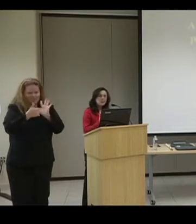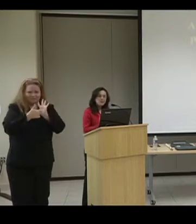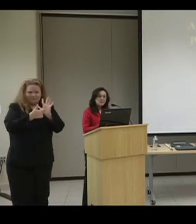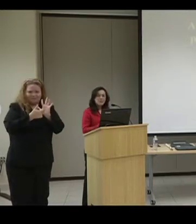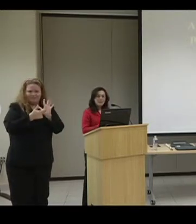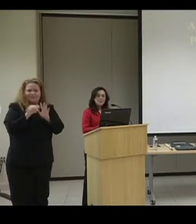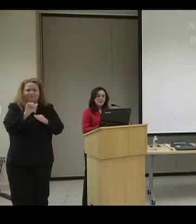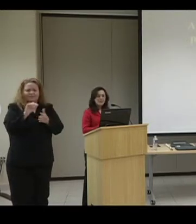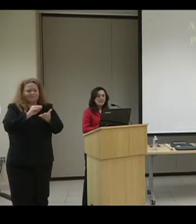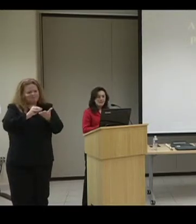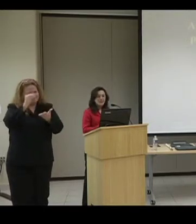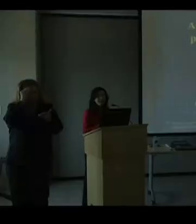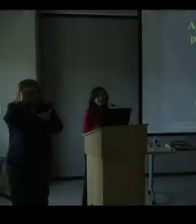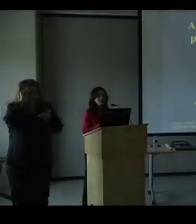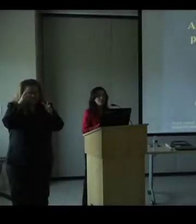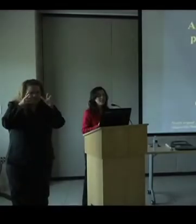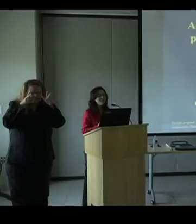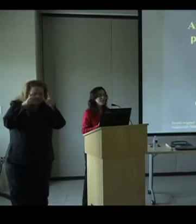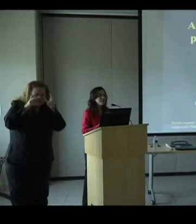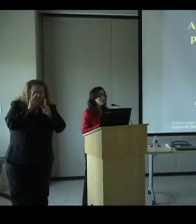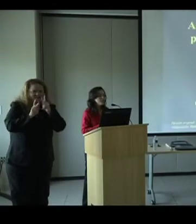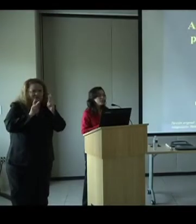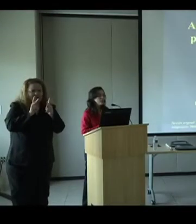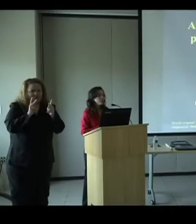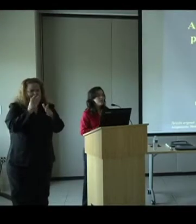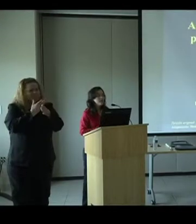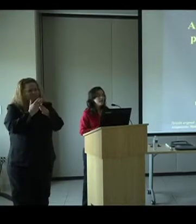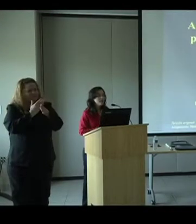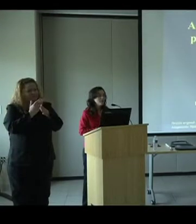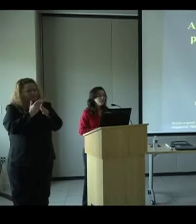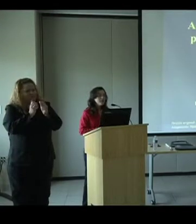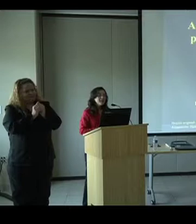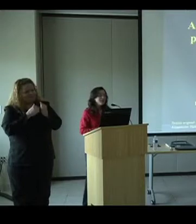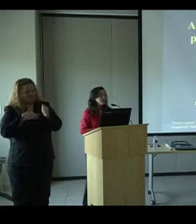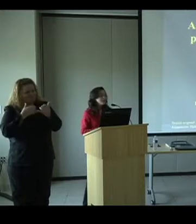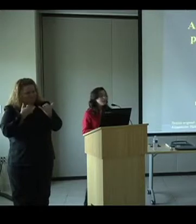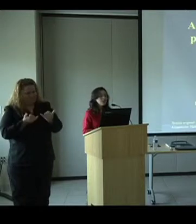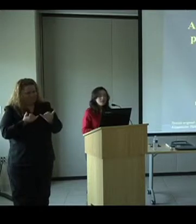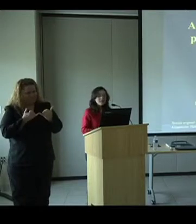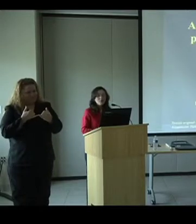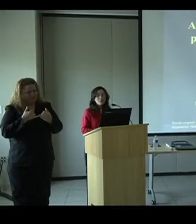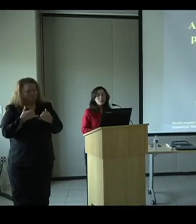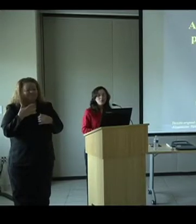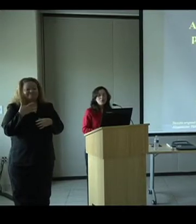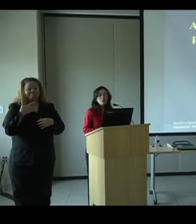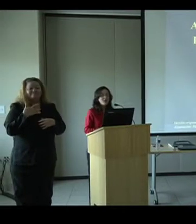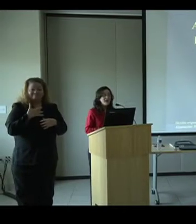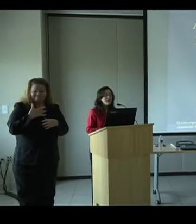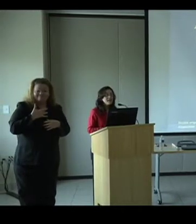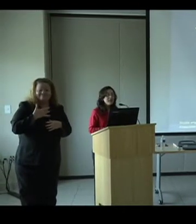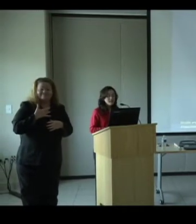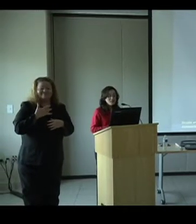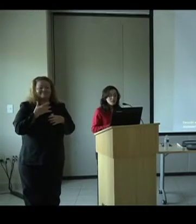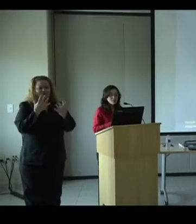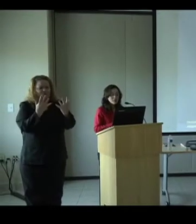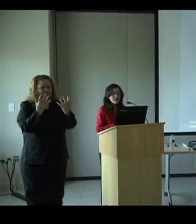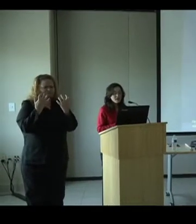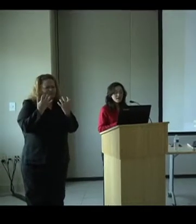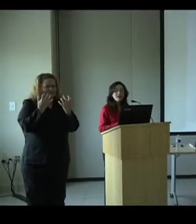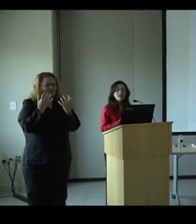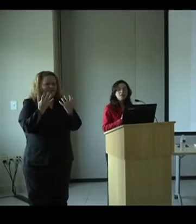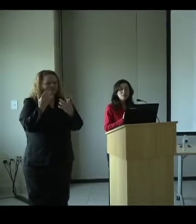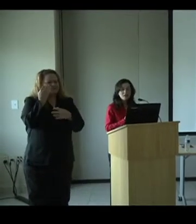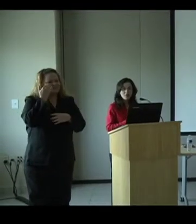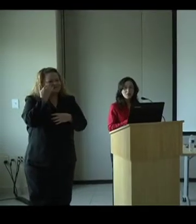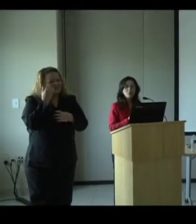sino a mí también me gusta aprender de las personas que están compartiendo conmigo el día de hoy y estoy segura que dentro del público habrá alguien que sepa mucho